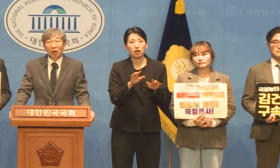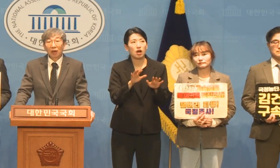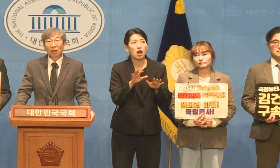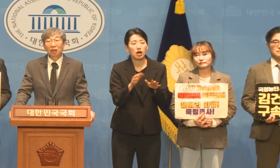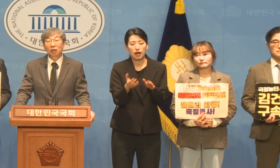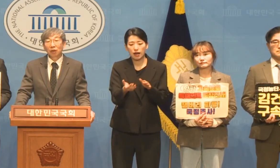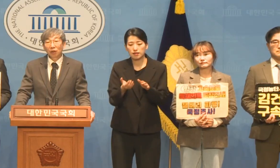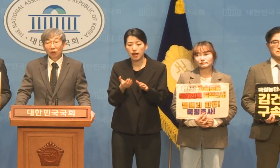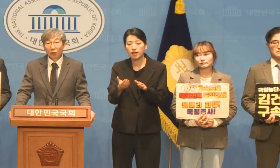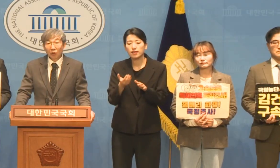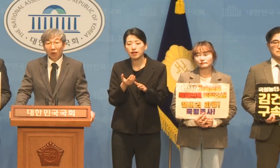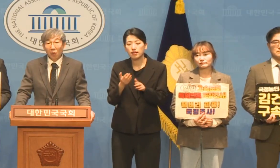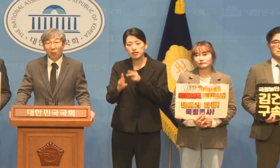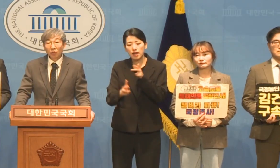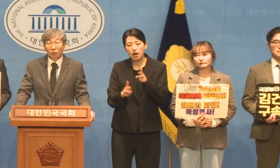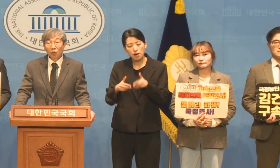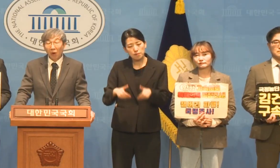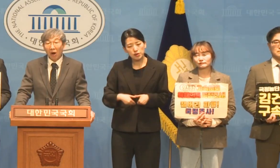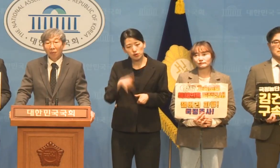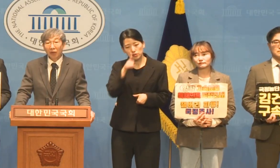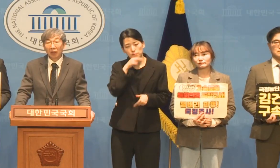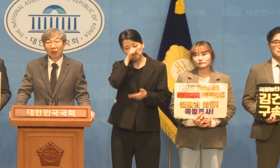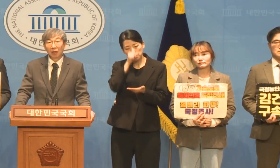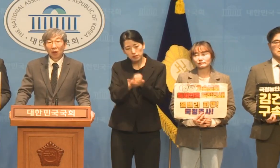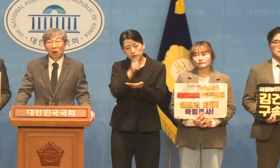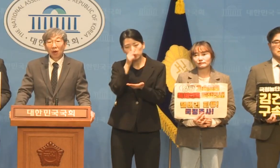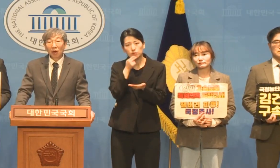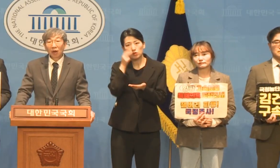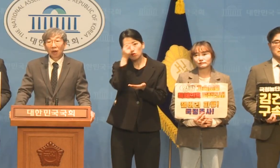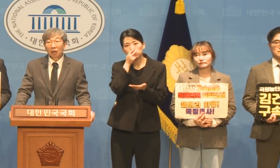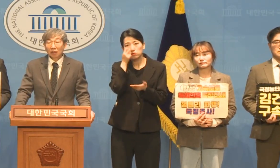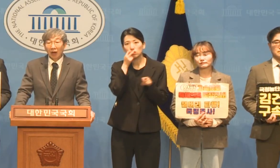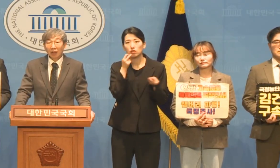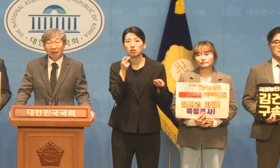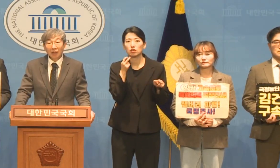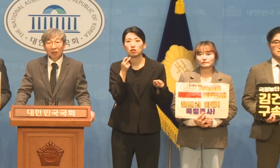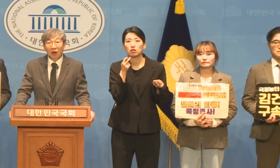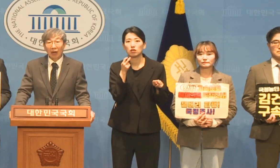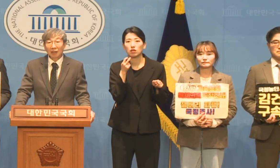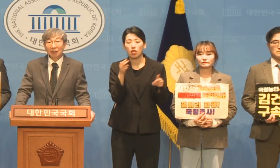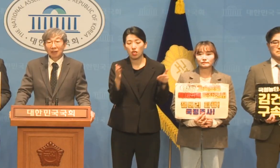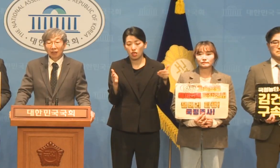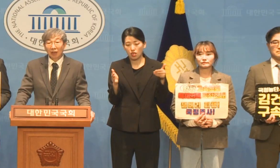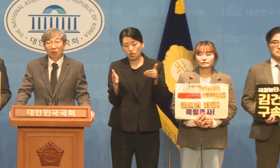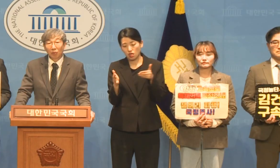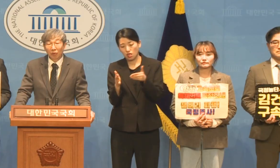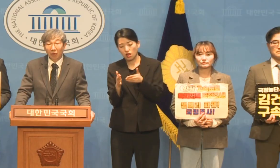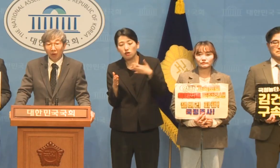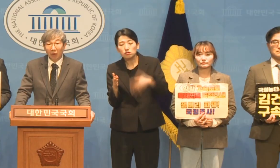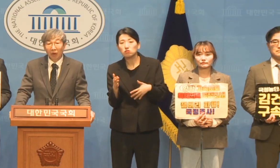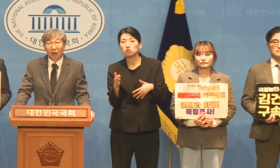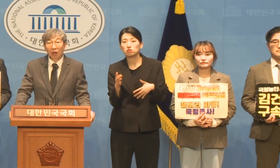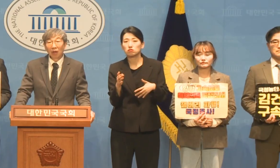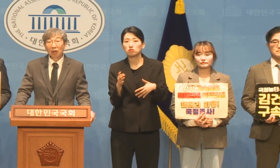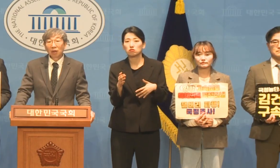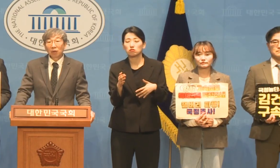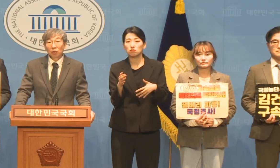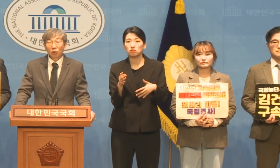타당성 조사 용역 주요 과업이 다 끝나지도 않은 상태임에도